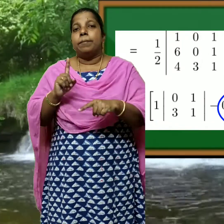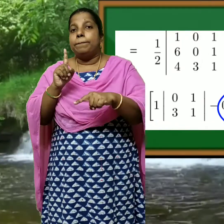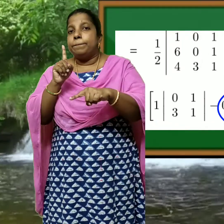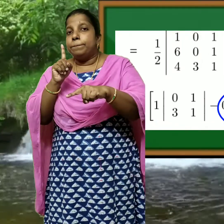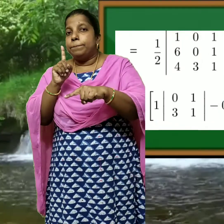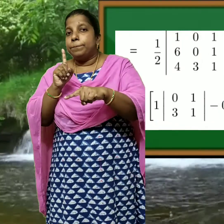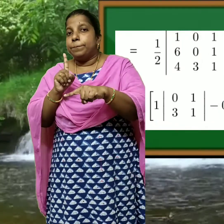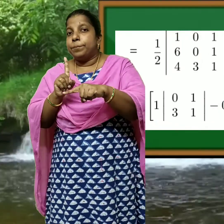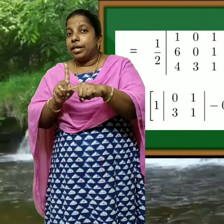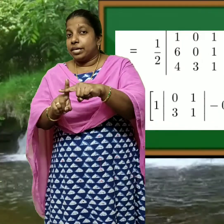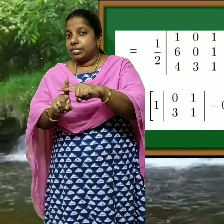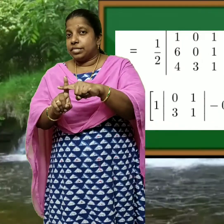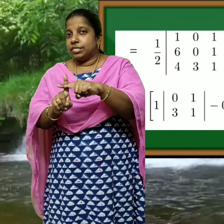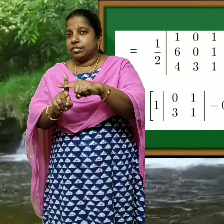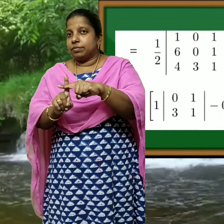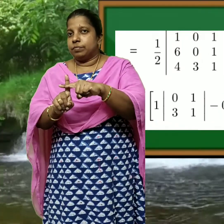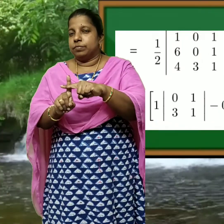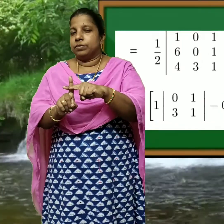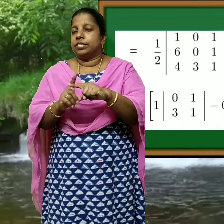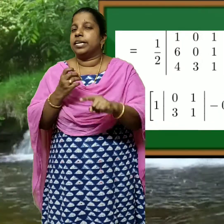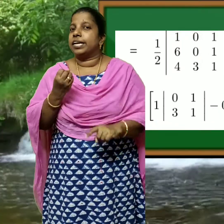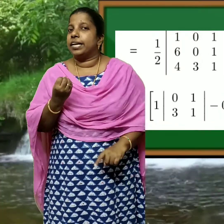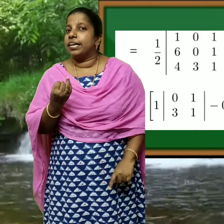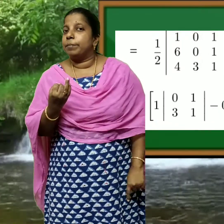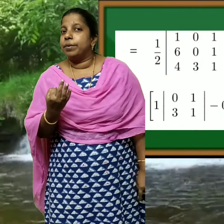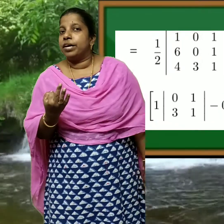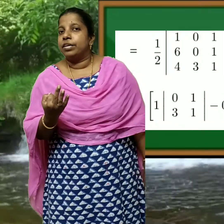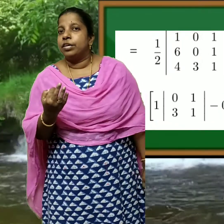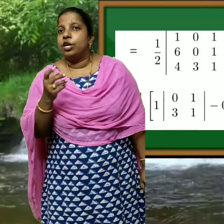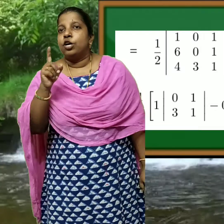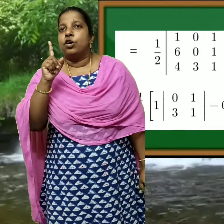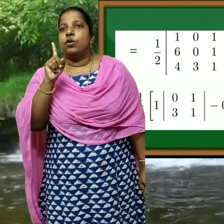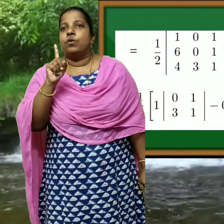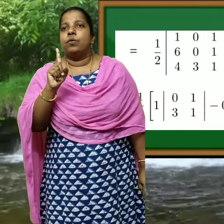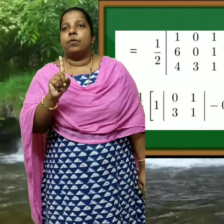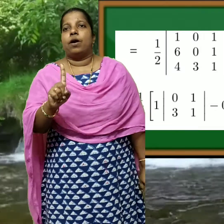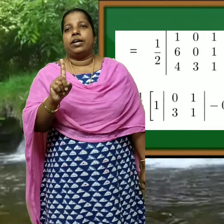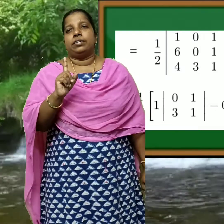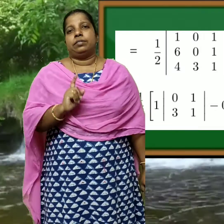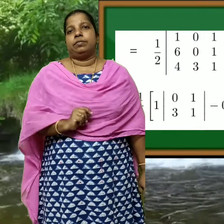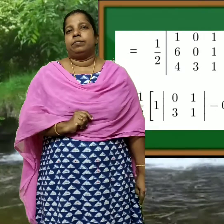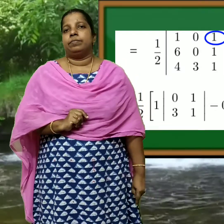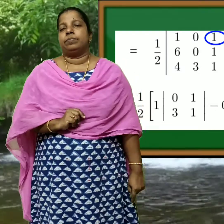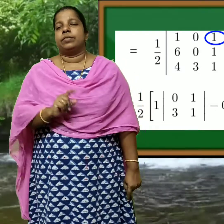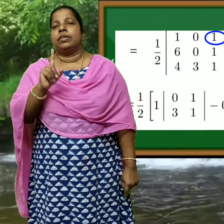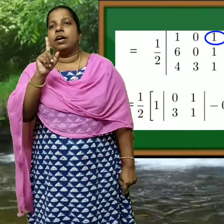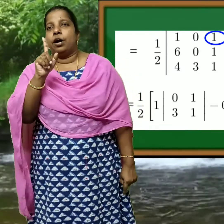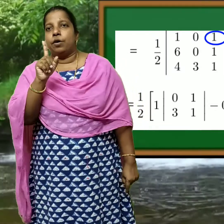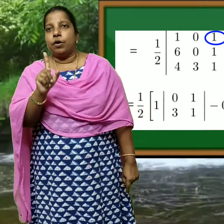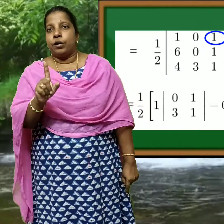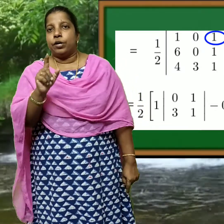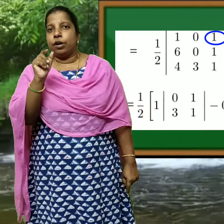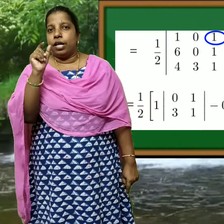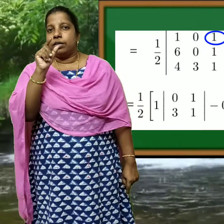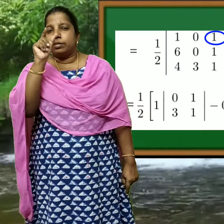അടുത്ത് പ്ലസ്. എടുക്കേണ്ട നമ്പർ 1. 1 ഉള്ള